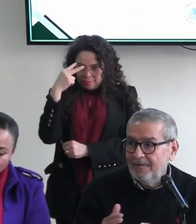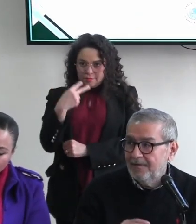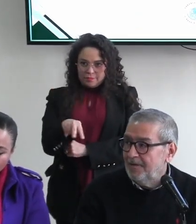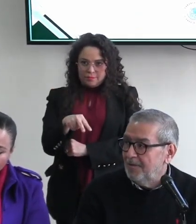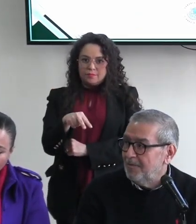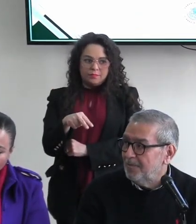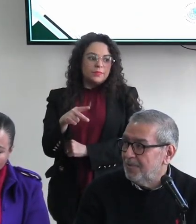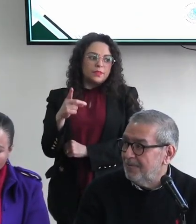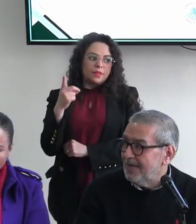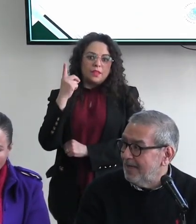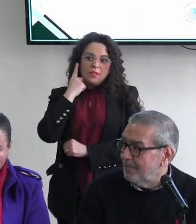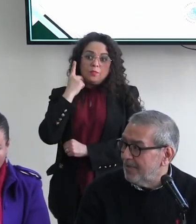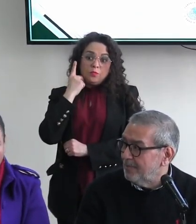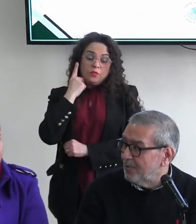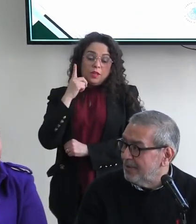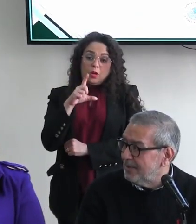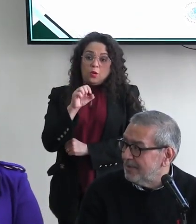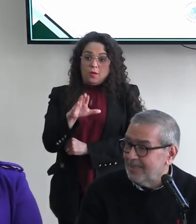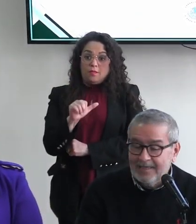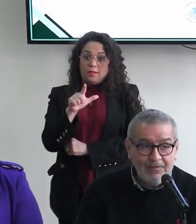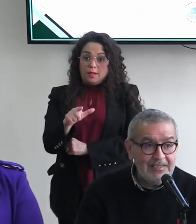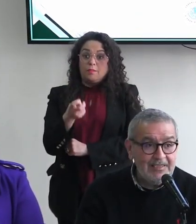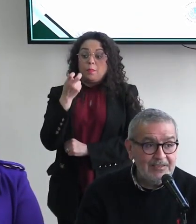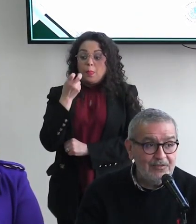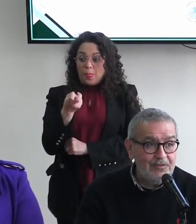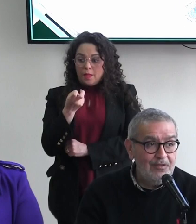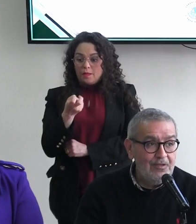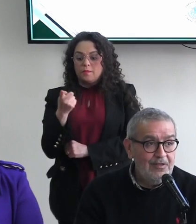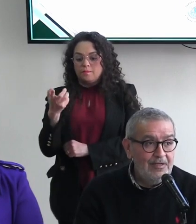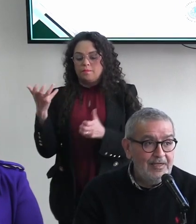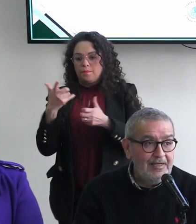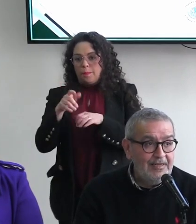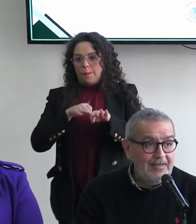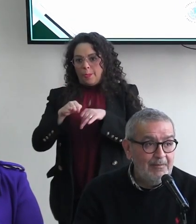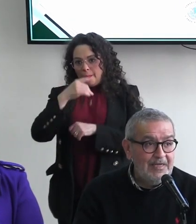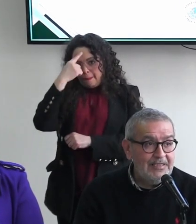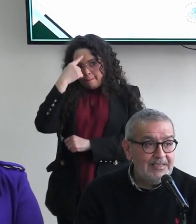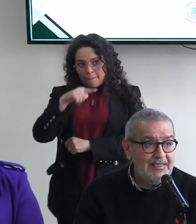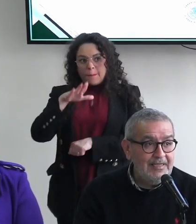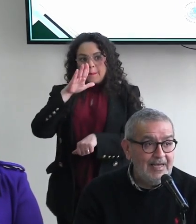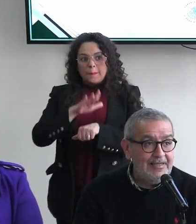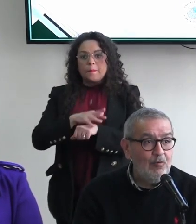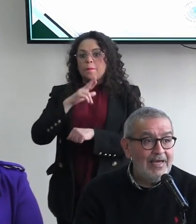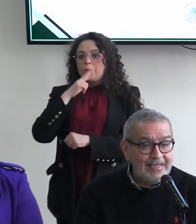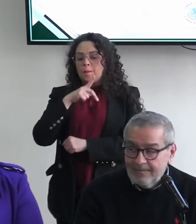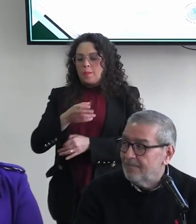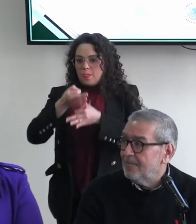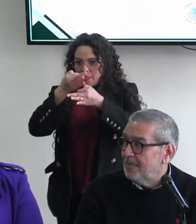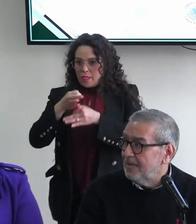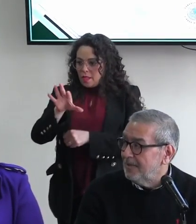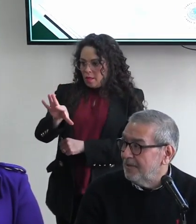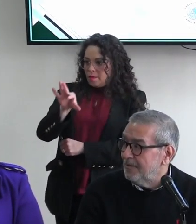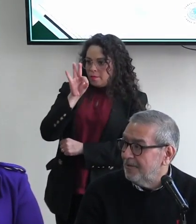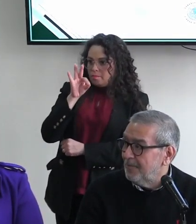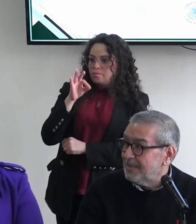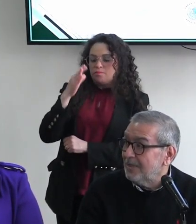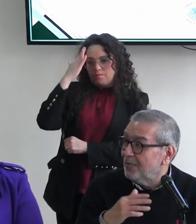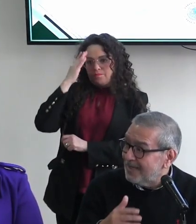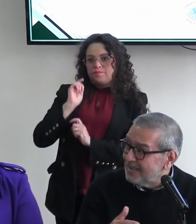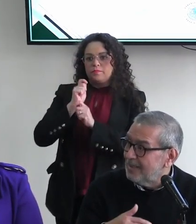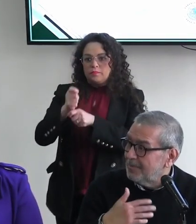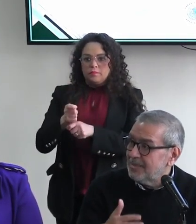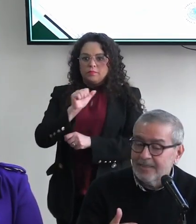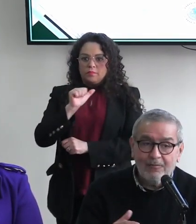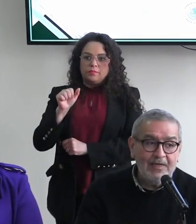que privará para poder tener una selección la más adecuada, más